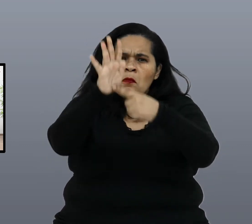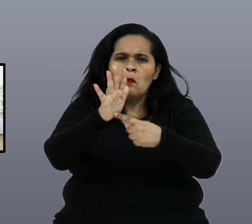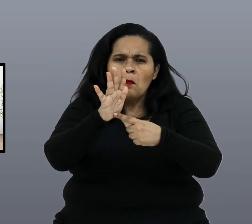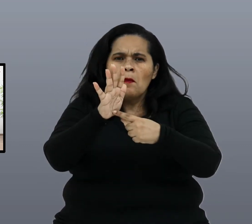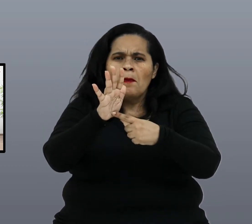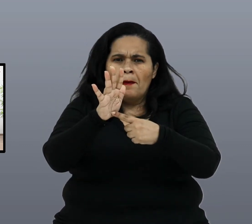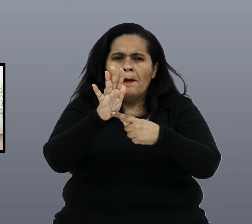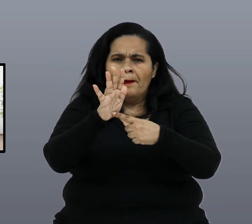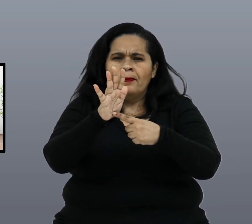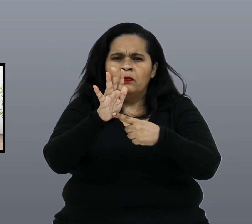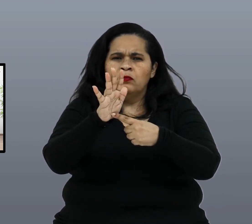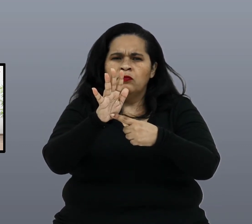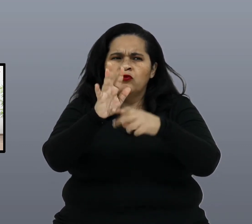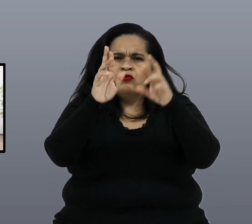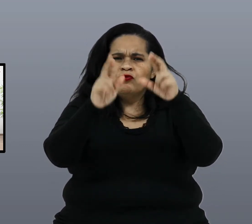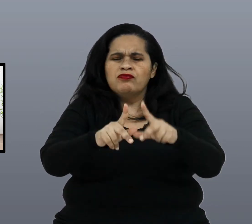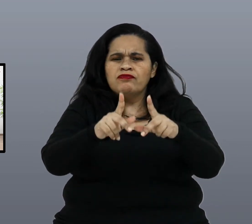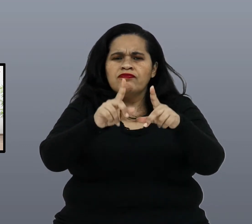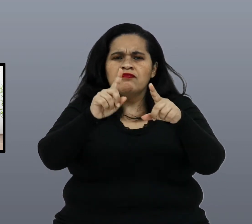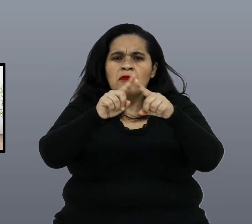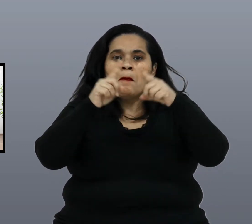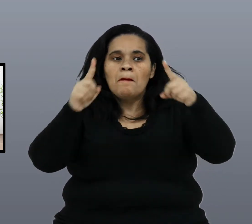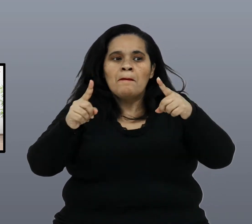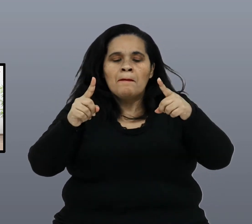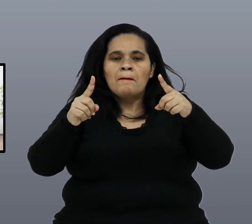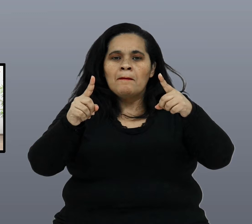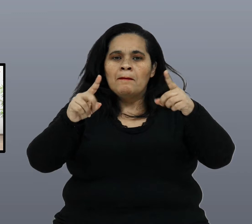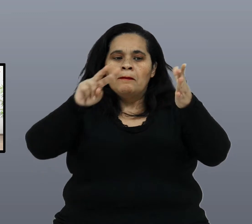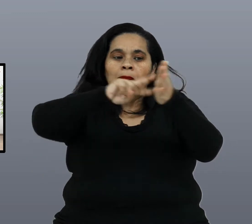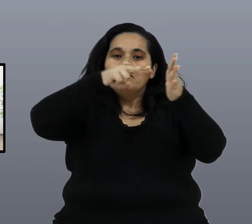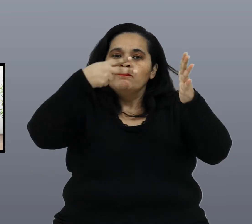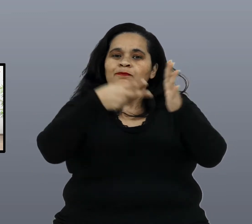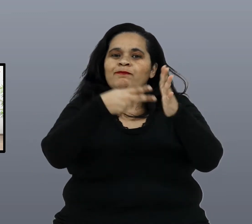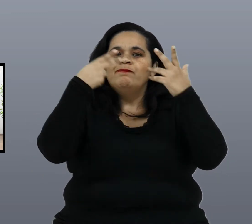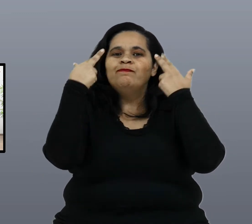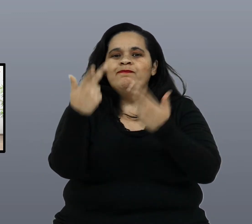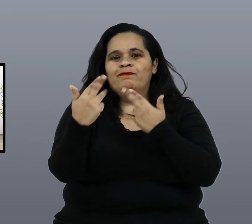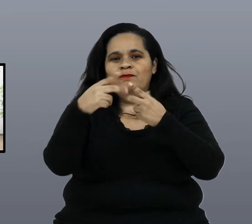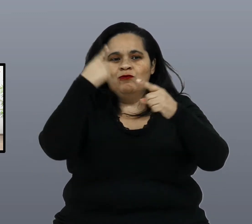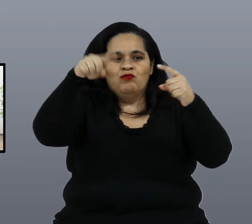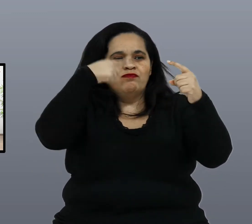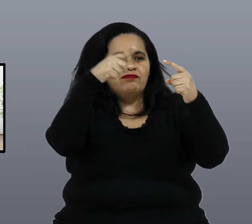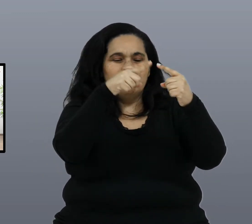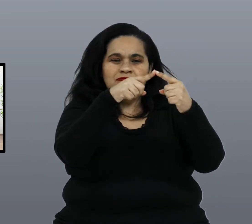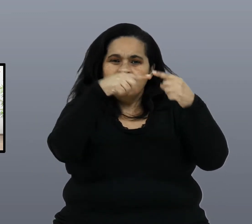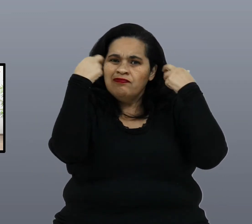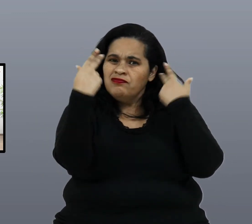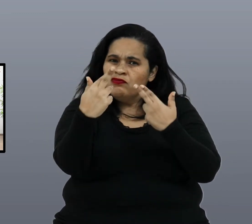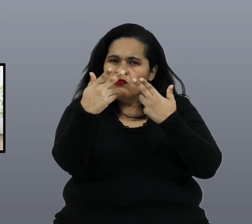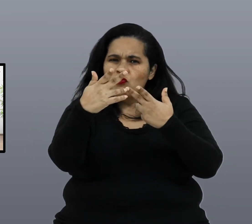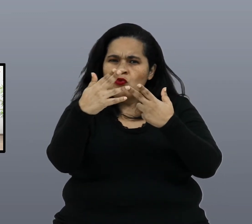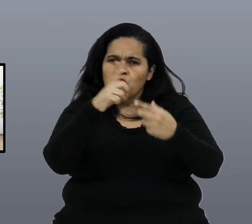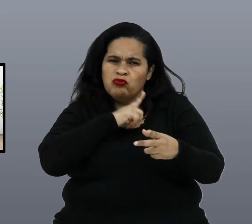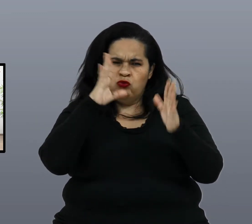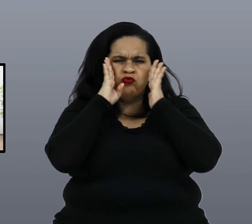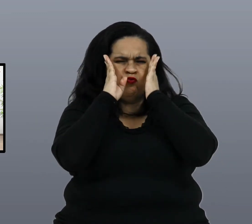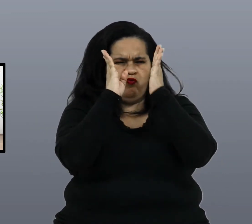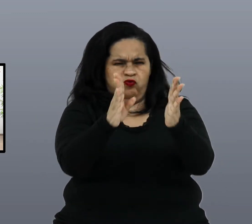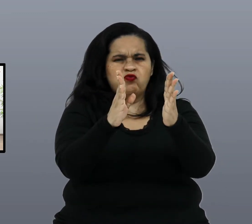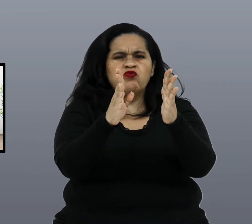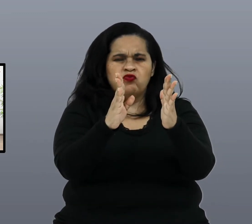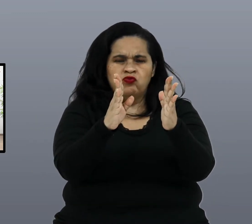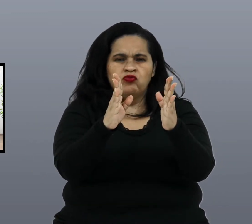da mensagem é a mesma. É o mesmo objetivo, né? Ele foca o aparecimento